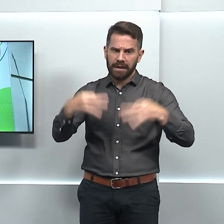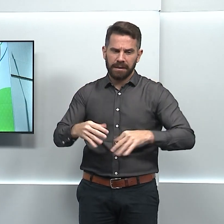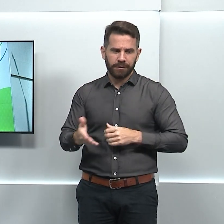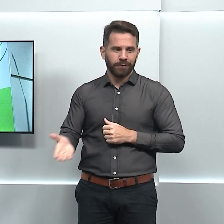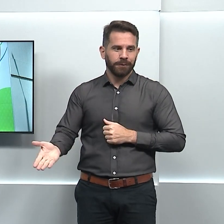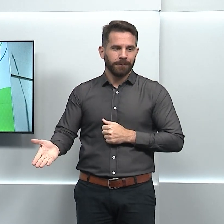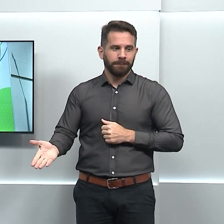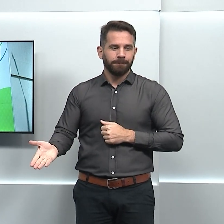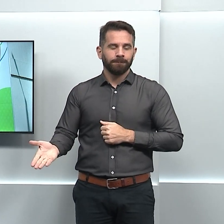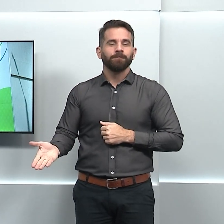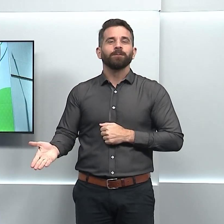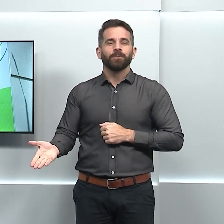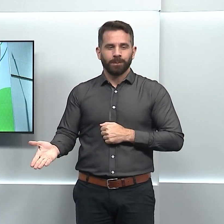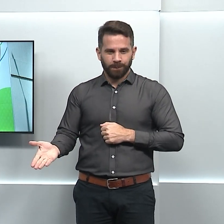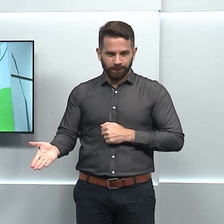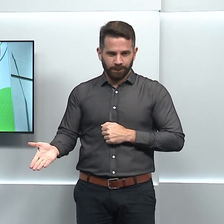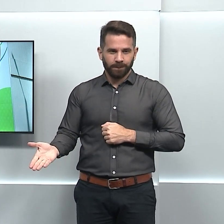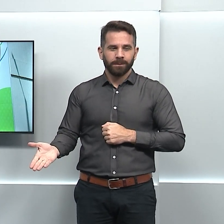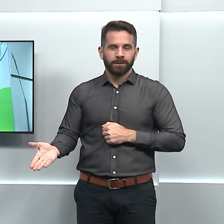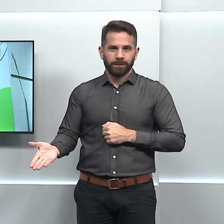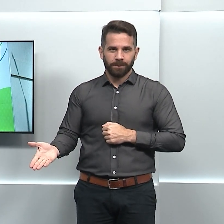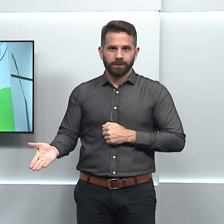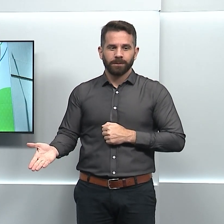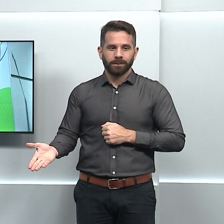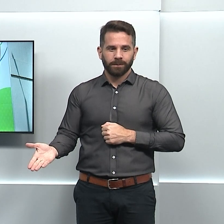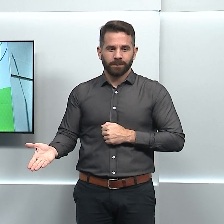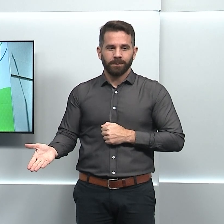tela, efg.org.br,